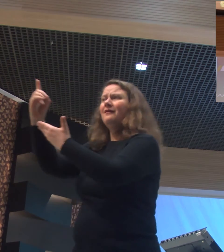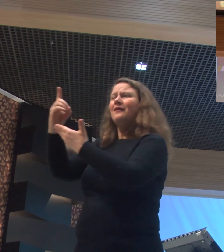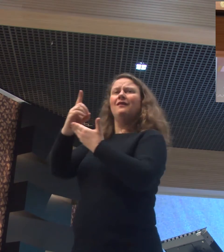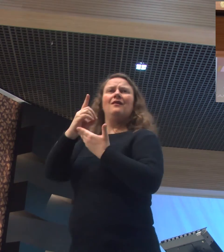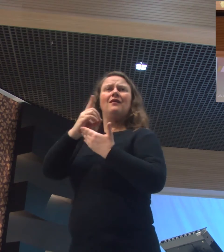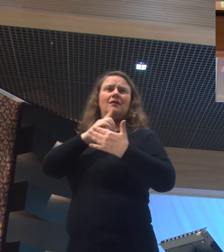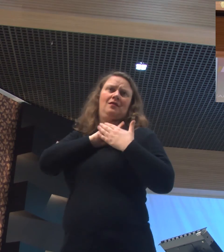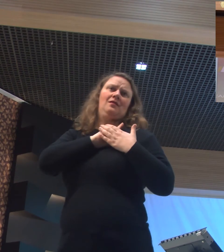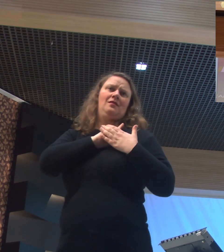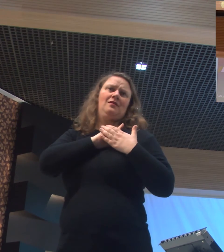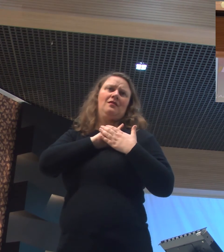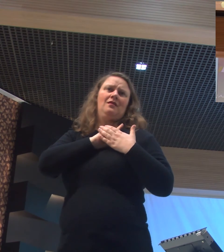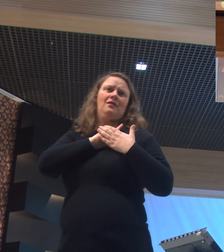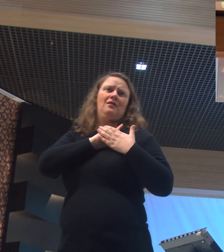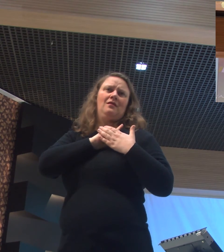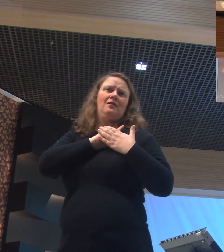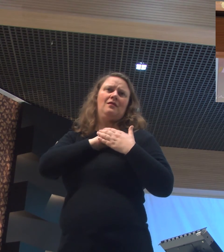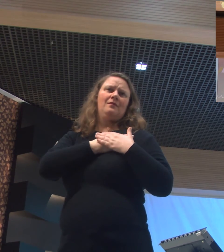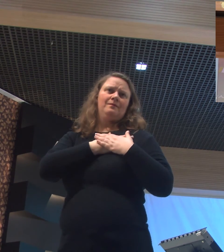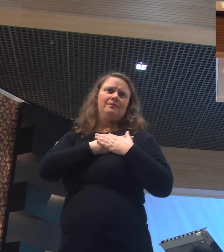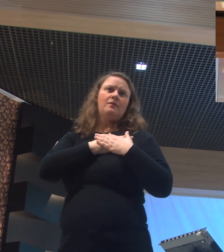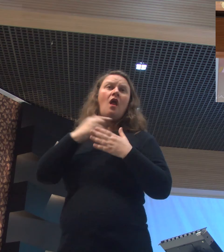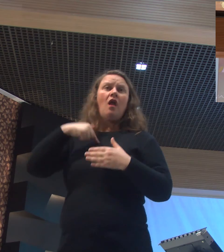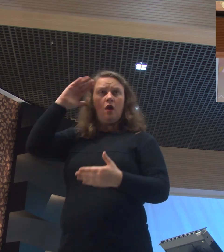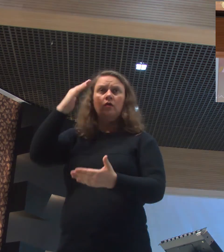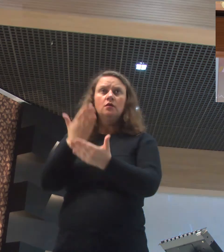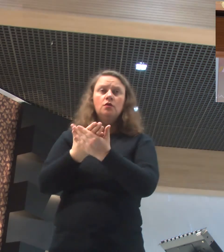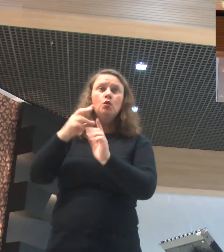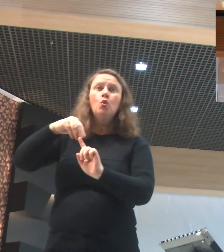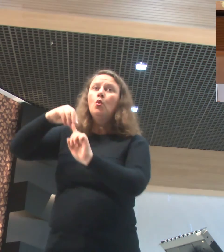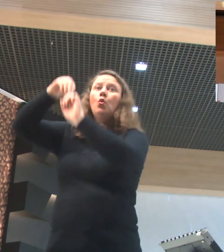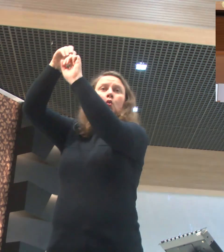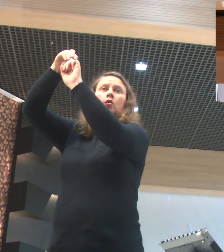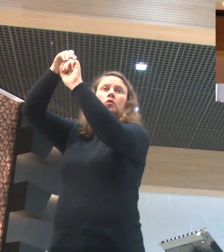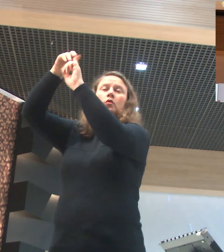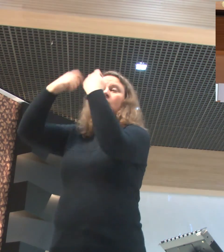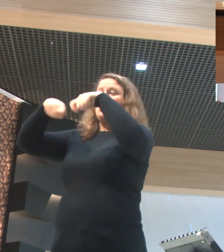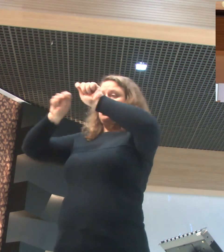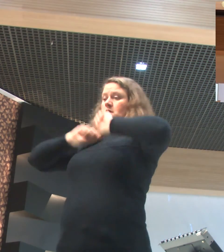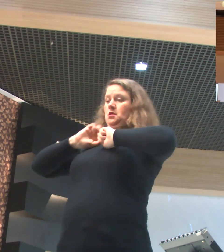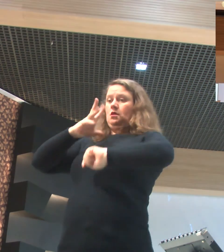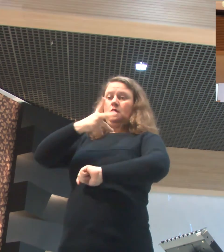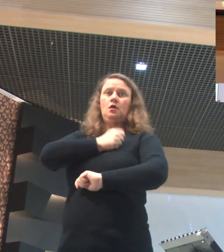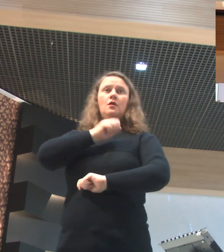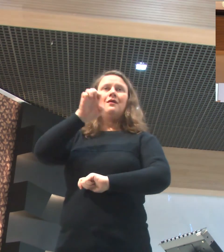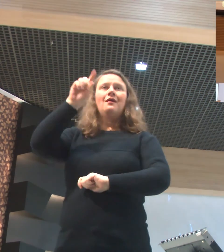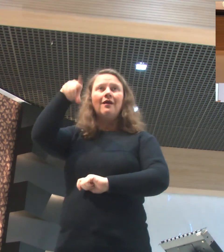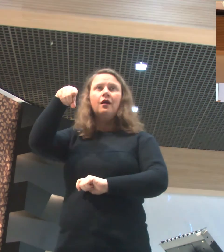que o único que salva é Jesus, ninguém mais. Por que a gente diz que o único que salva é Jesus? Porque Jesus foi o único que não